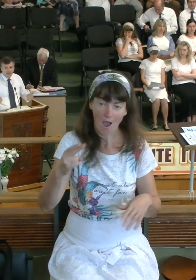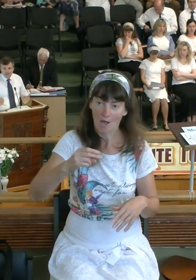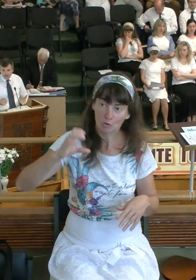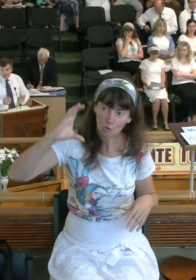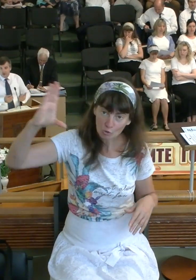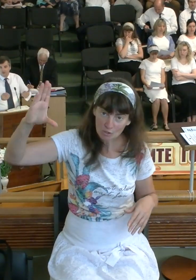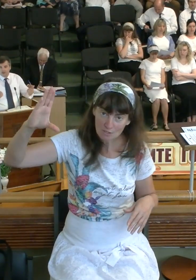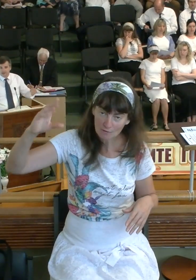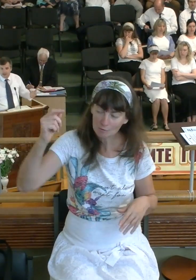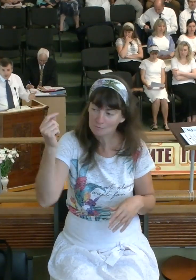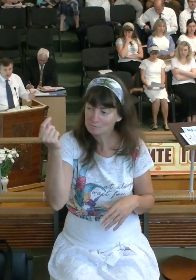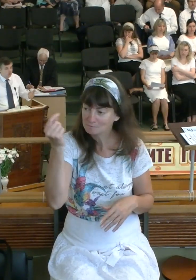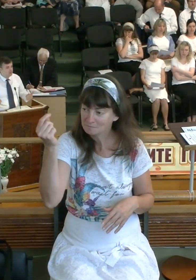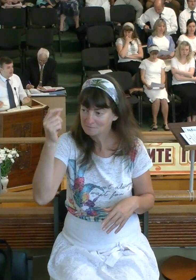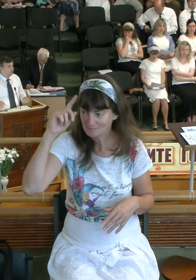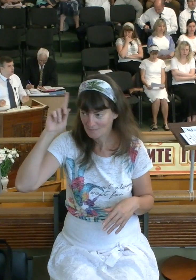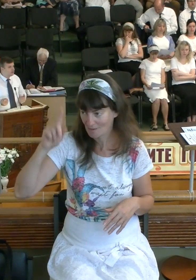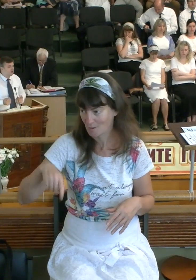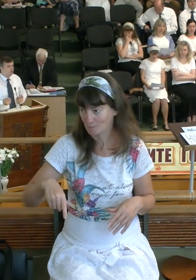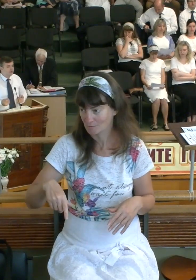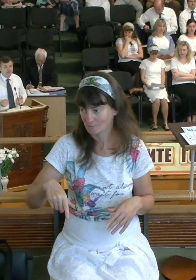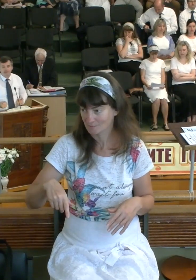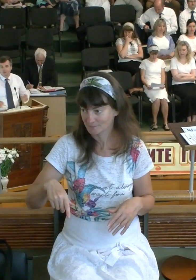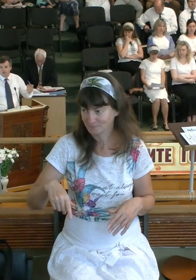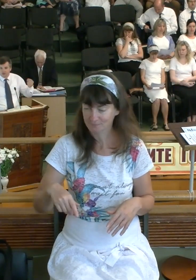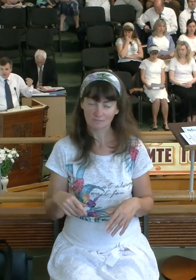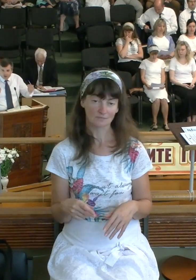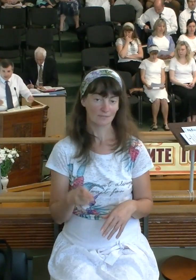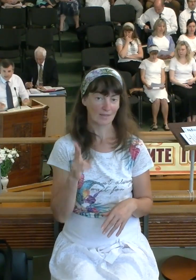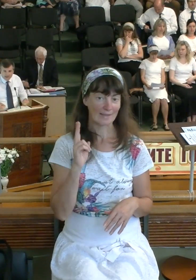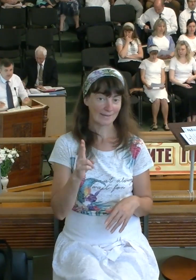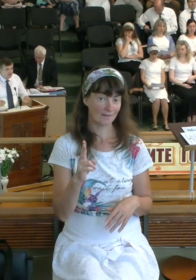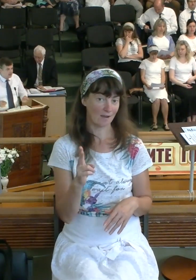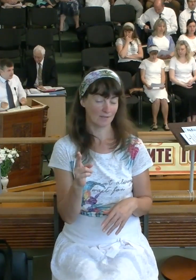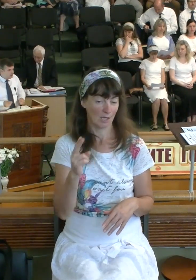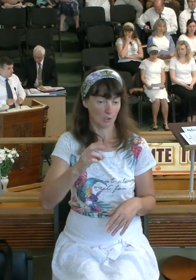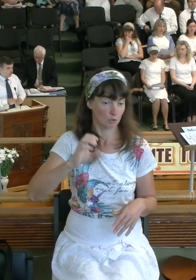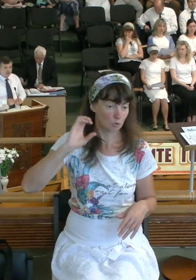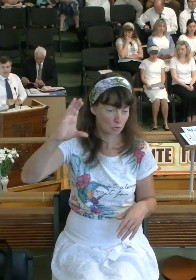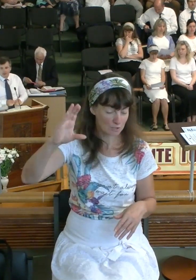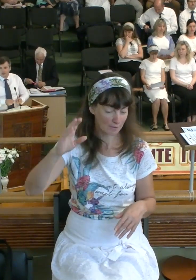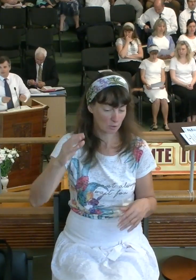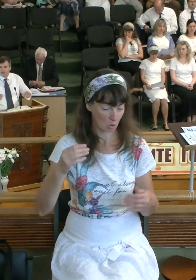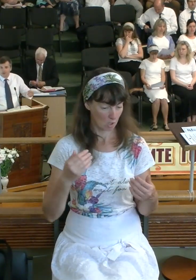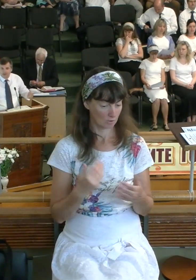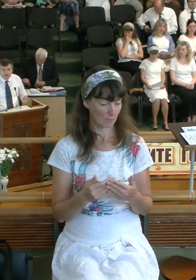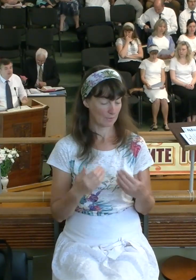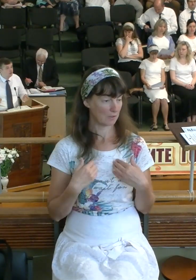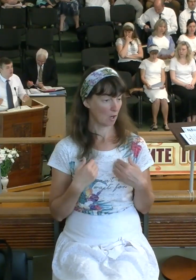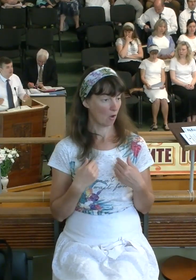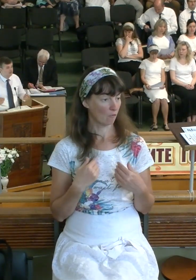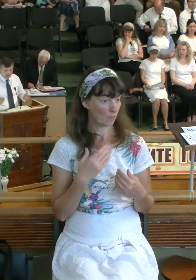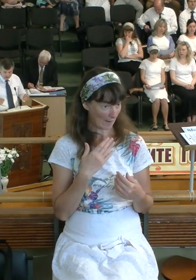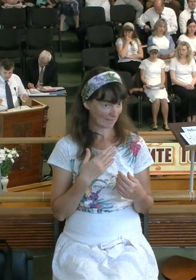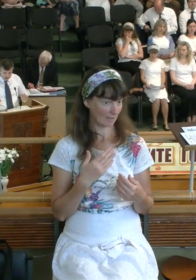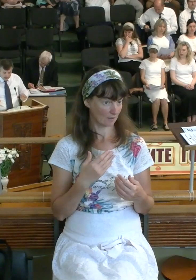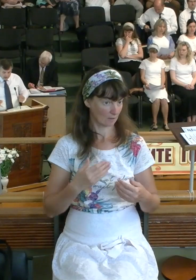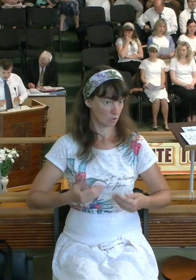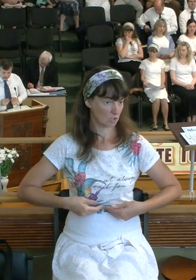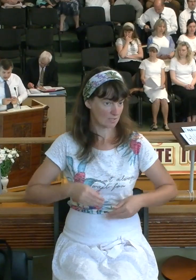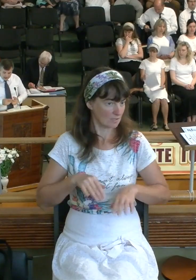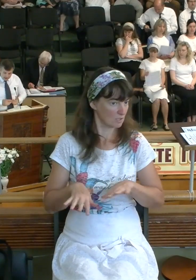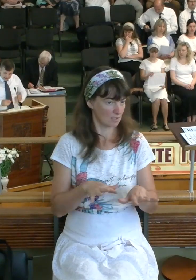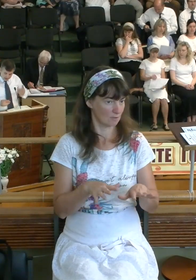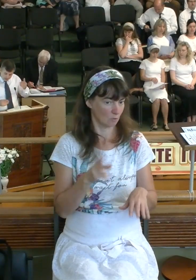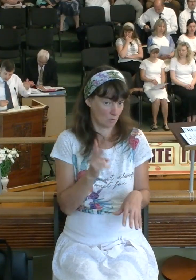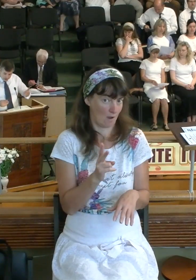Святого, они ничего не знают о том, как Дух Святой действует в их жизни, они ничего не знают об исполнении Духом Святым. И